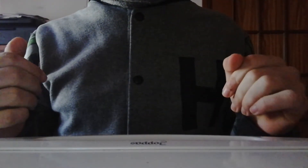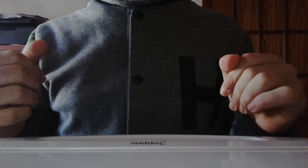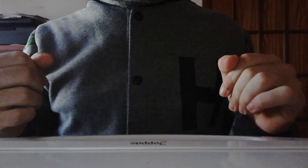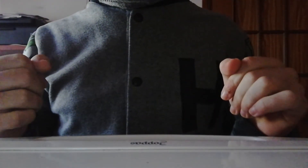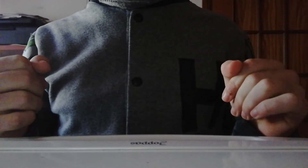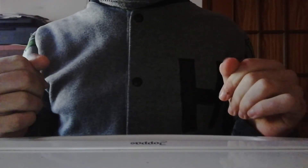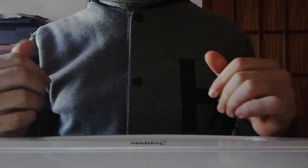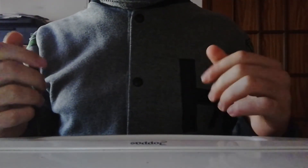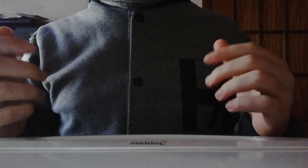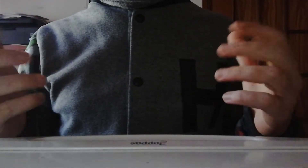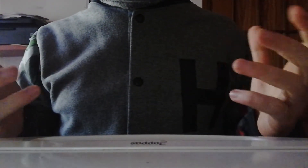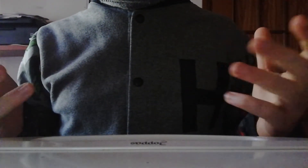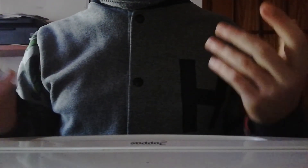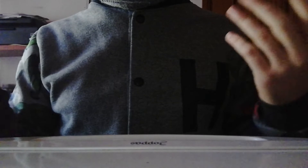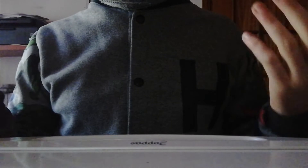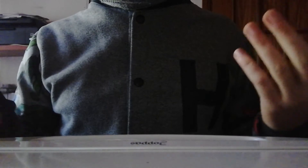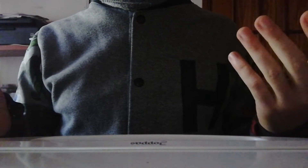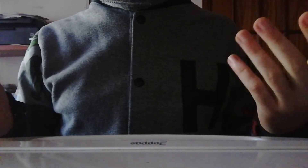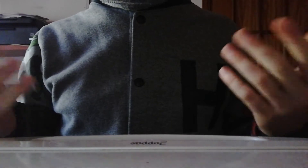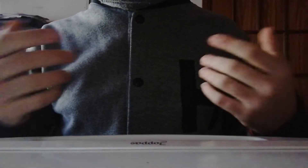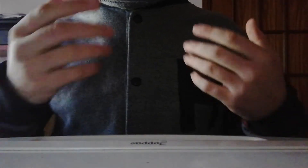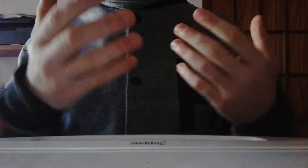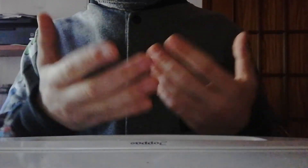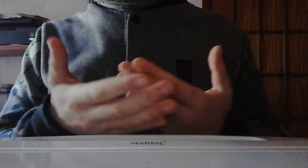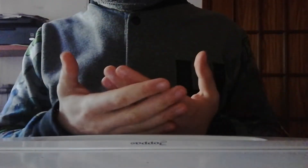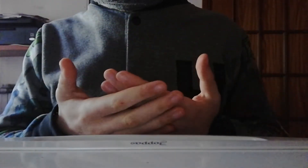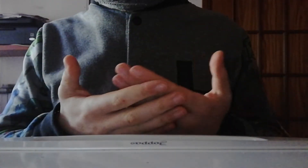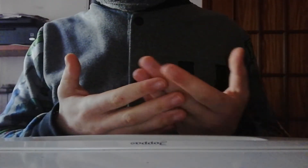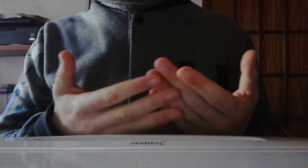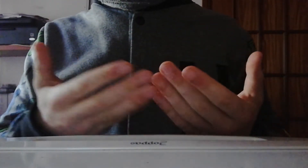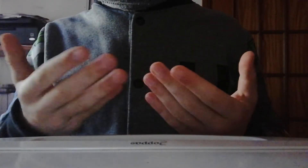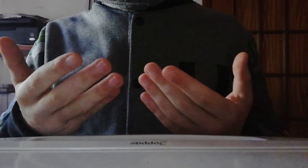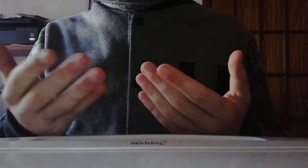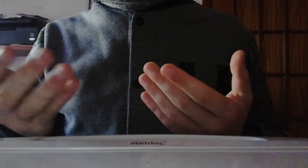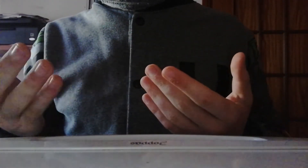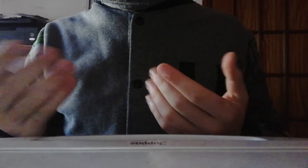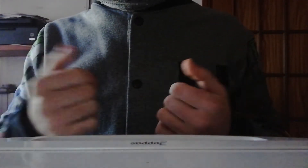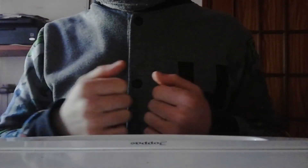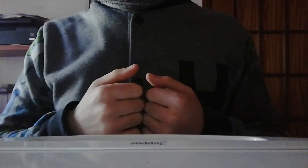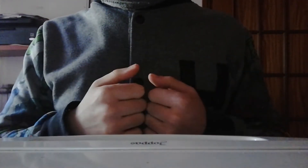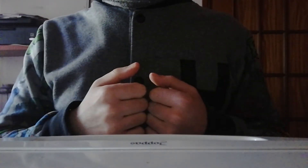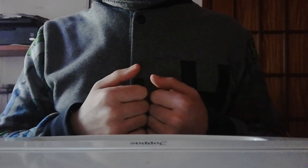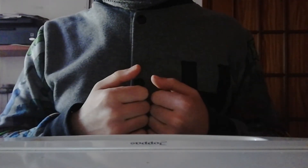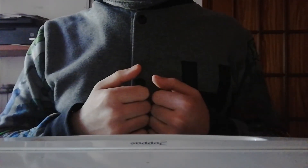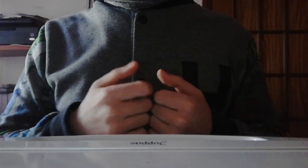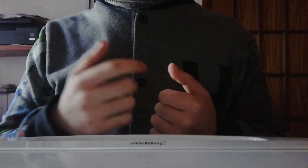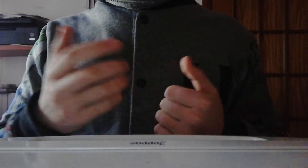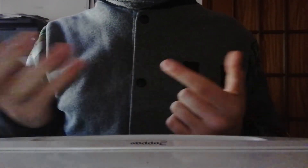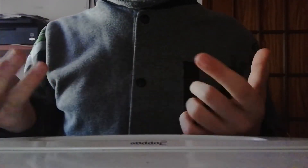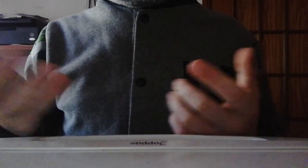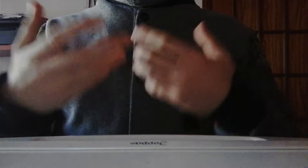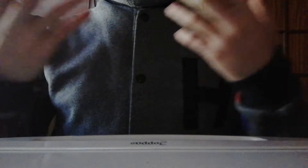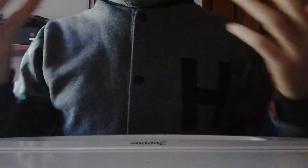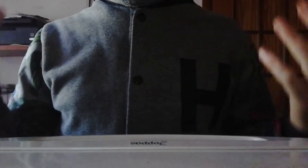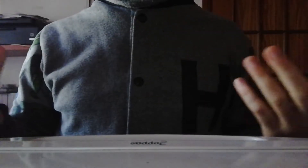tipo ad esempio questo è quello che sta succedendo adesso di una corea del nord e a tramp quando per